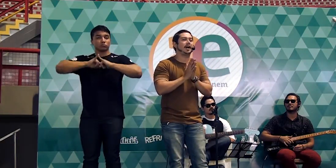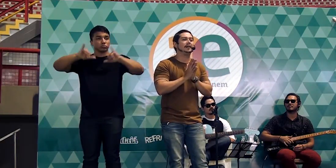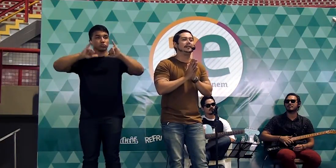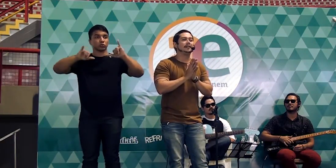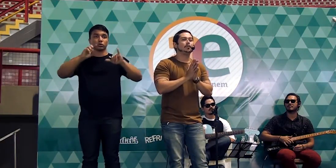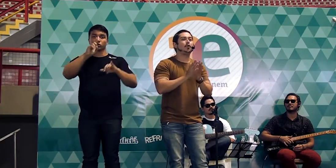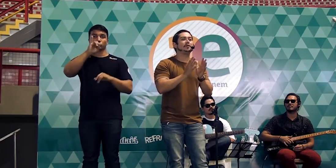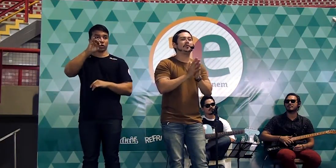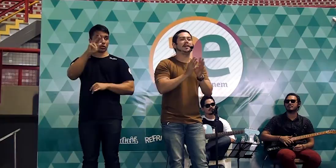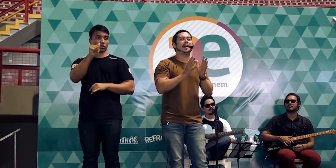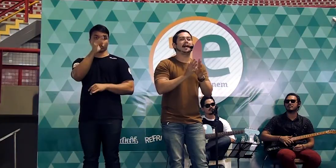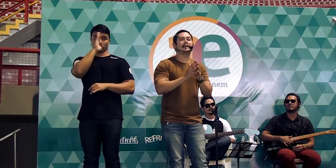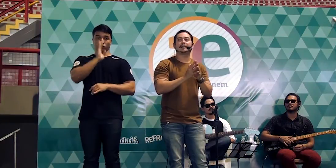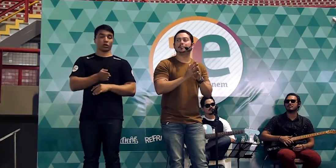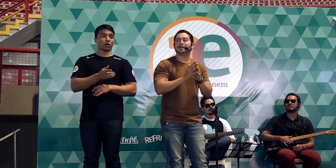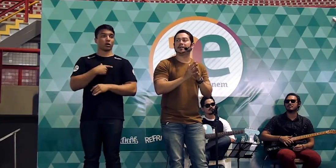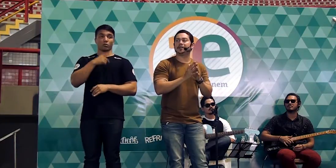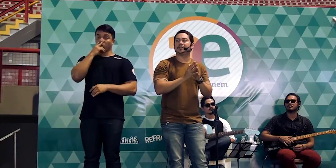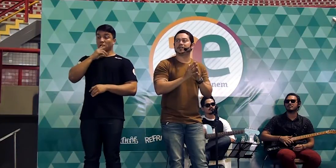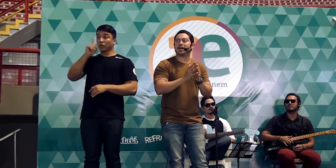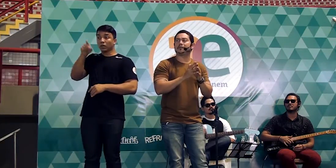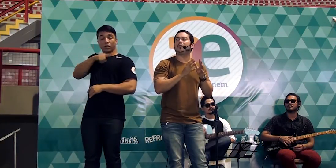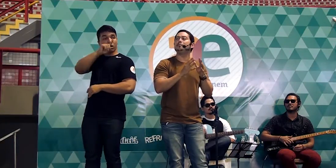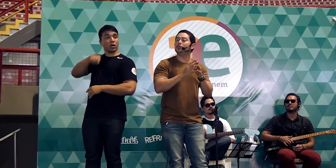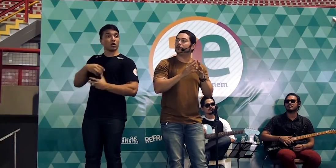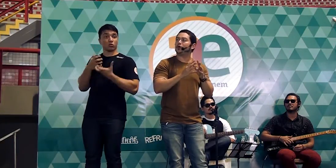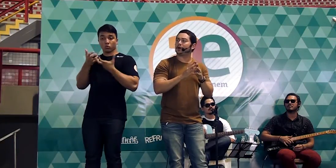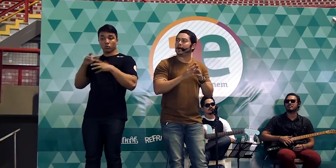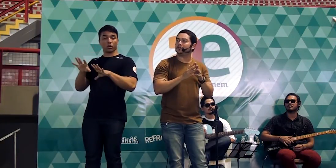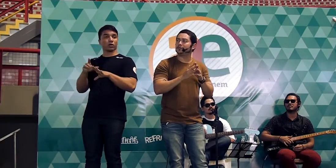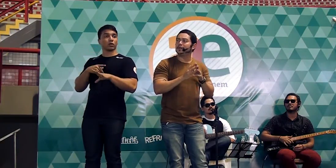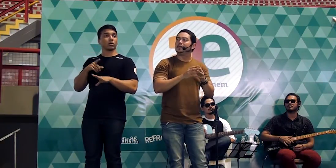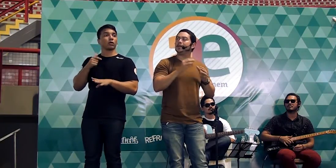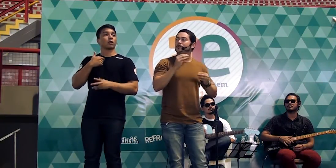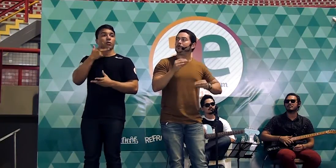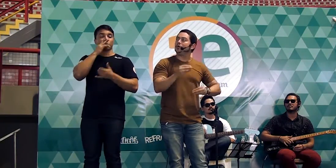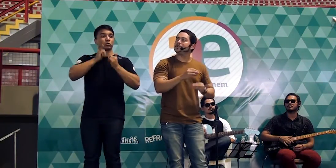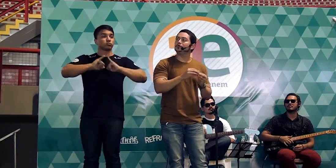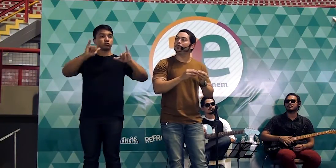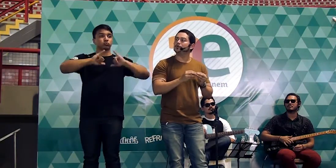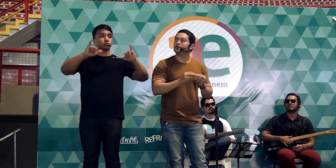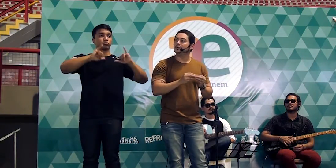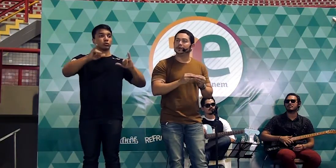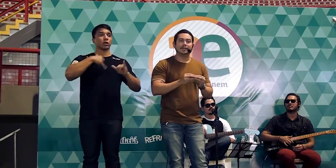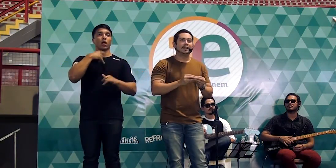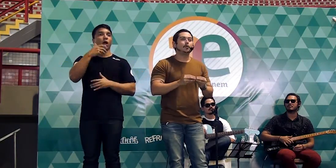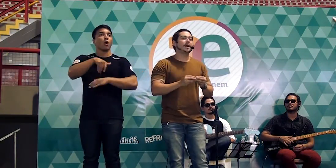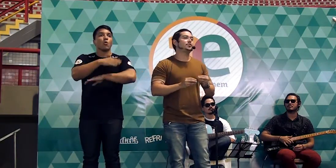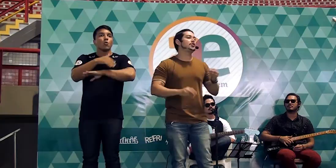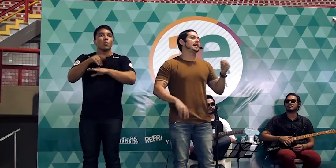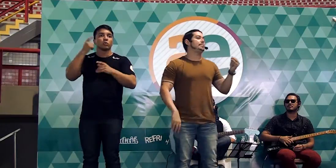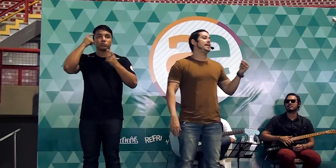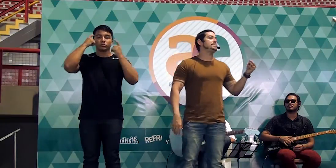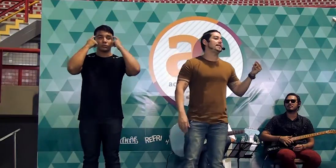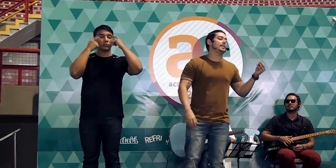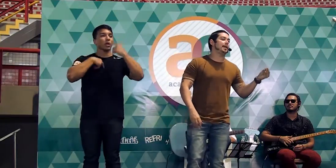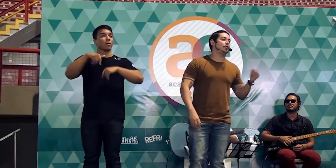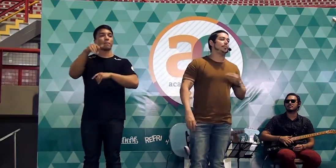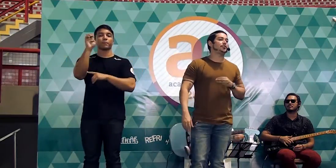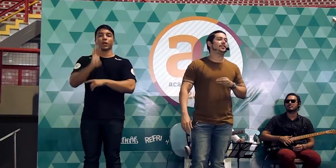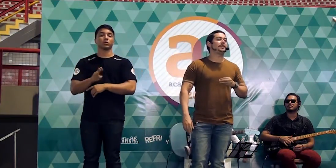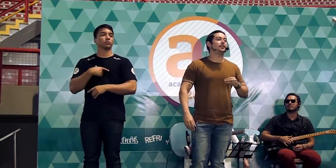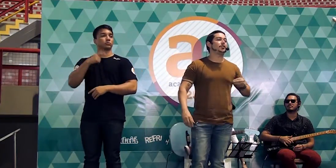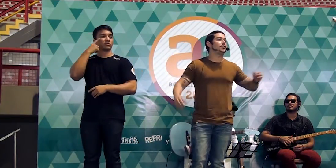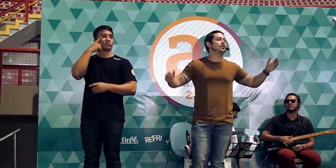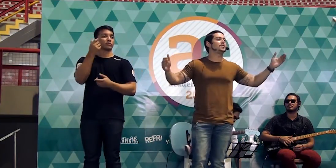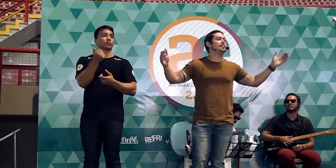diretas já. Quando foi negada a campanha das diretas já, foi muito tocado nas ruas, inútil. O Brasil tinha acabado de passar pela